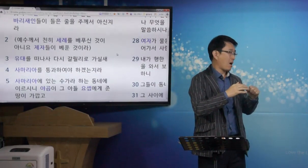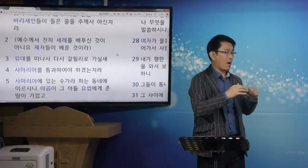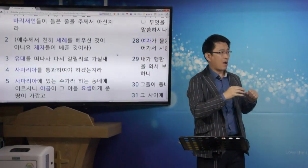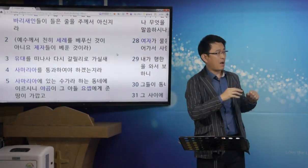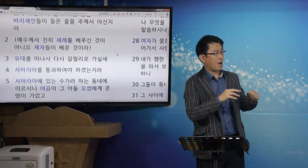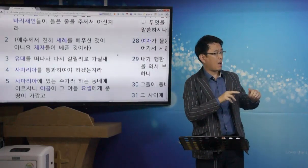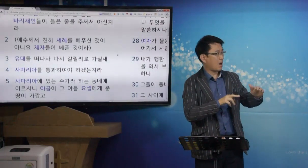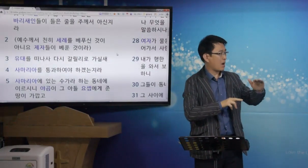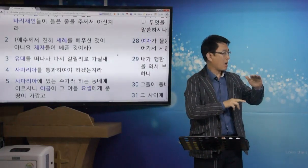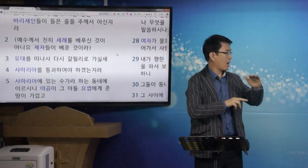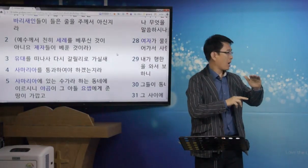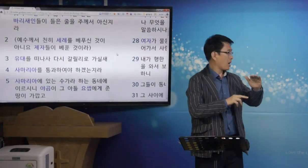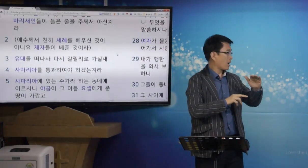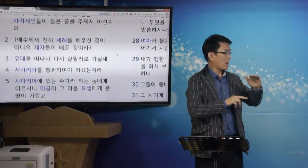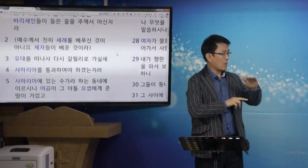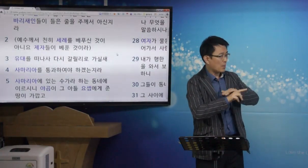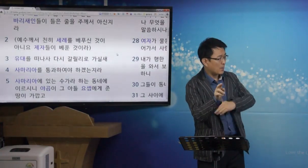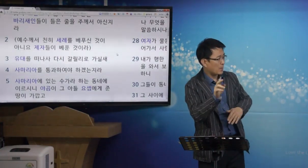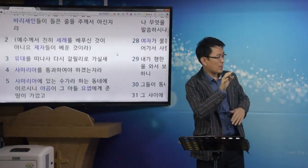마을 사람들에게